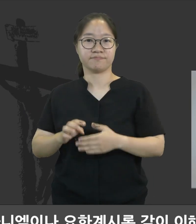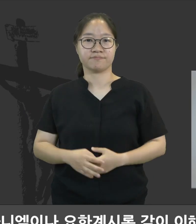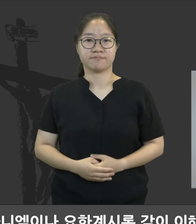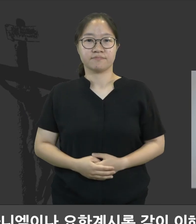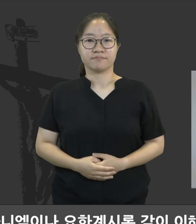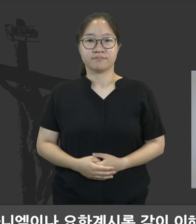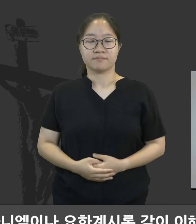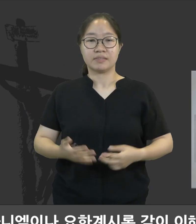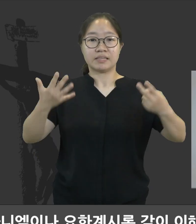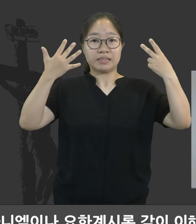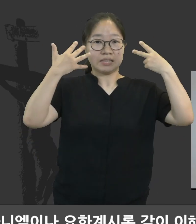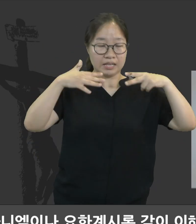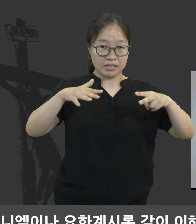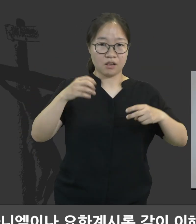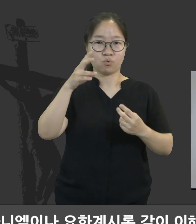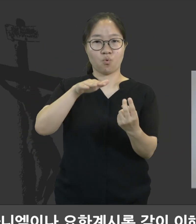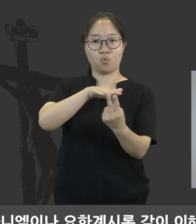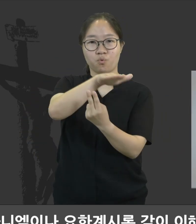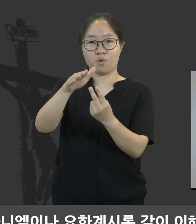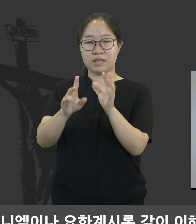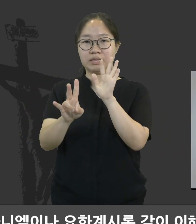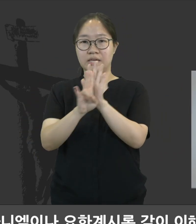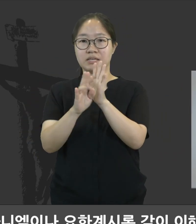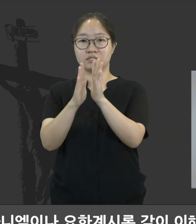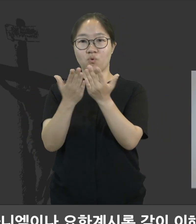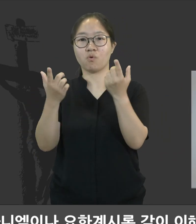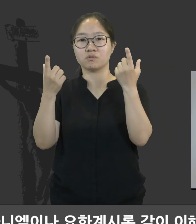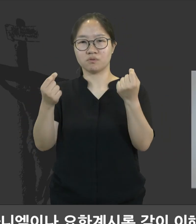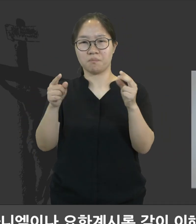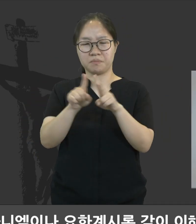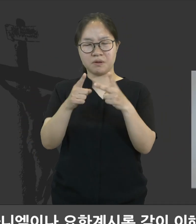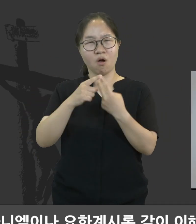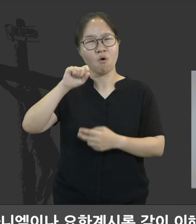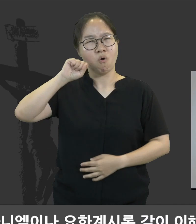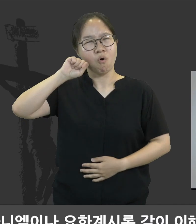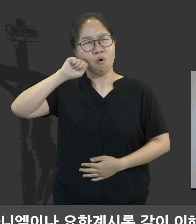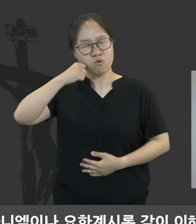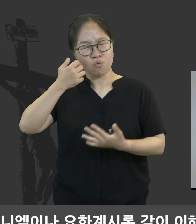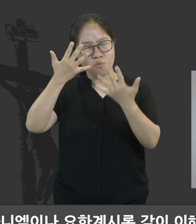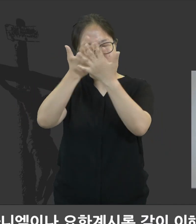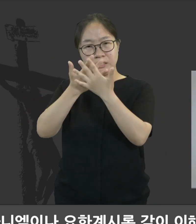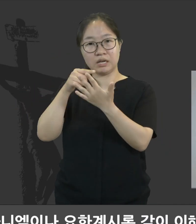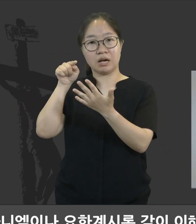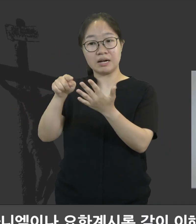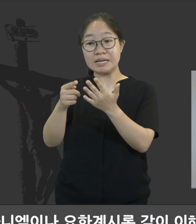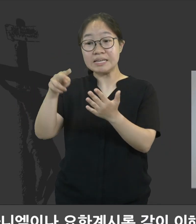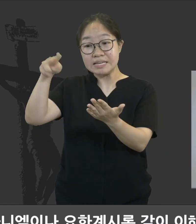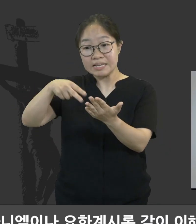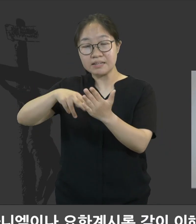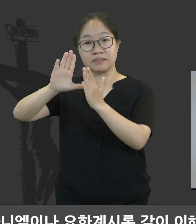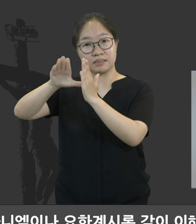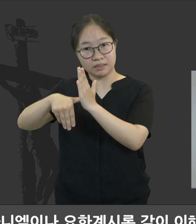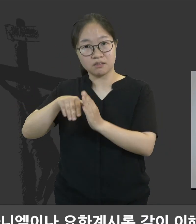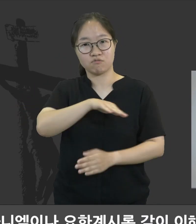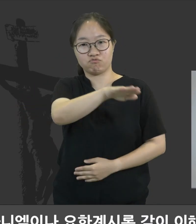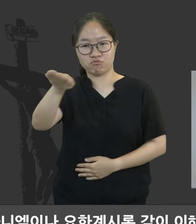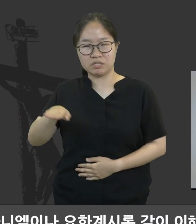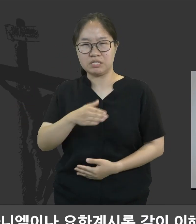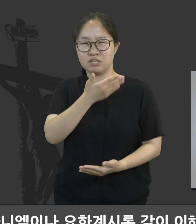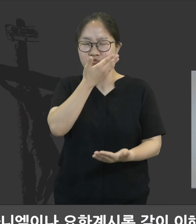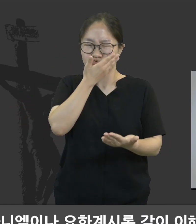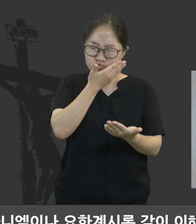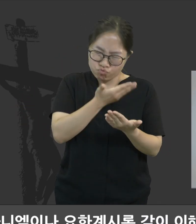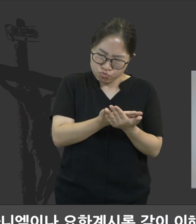다니엘이나 요한계시록 같이 이해하기 어려운 환상이 가득한 묵시문학을 읽을 때 생각해야 할 가장 중요한